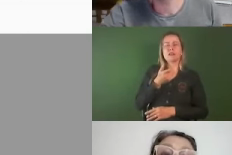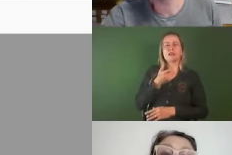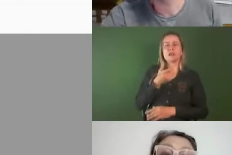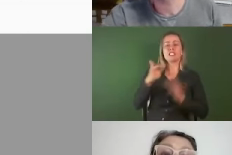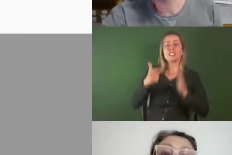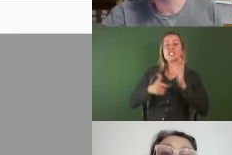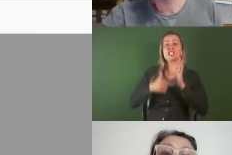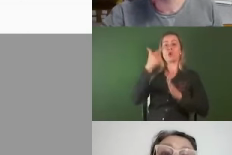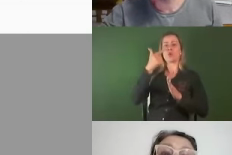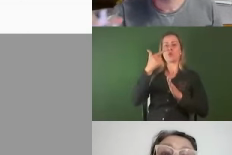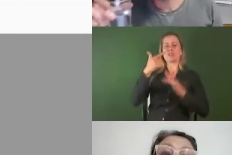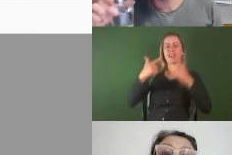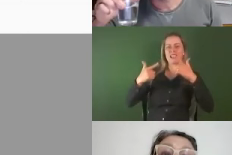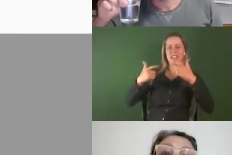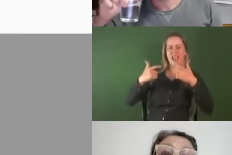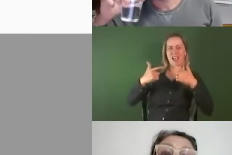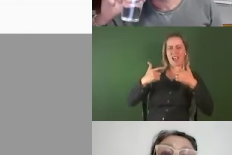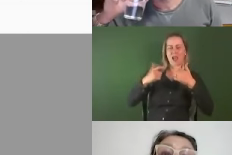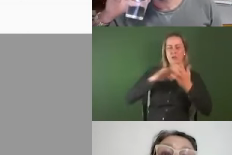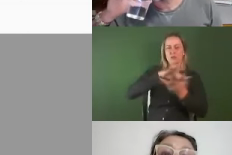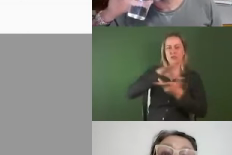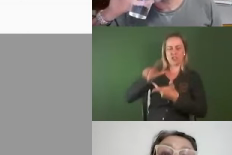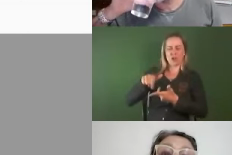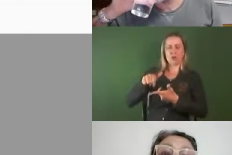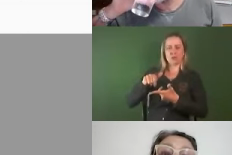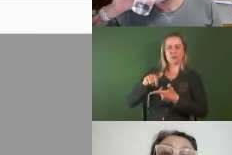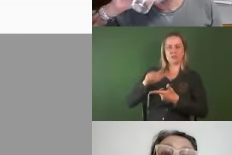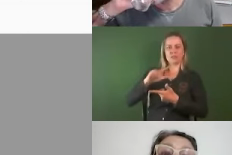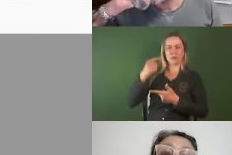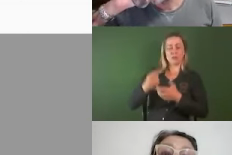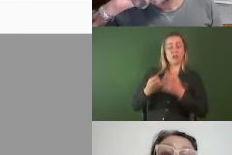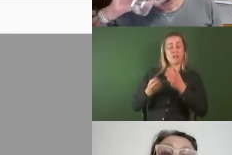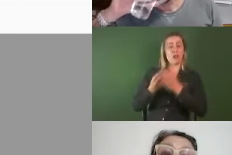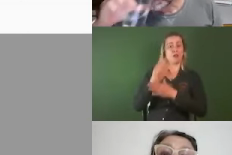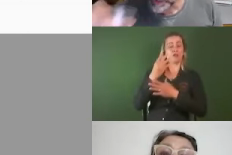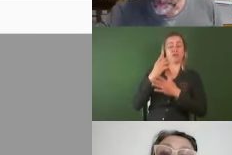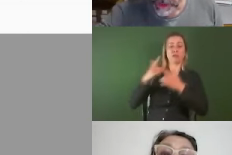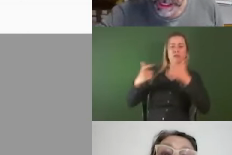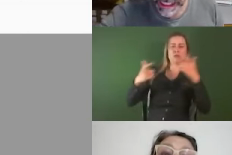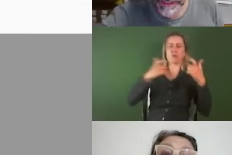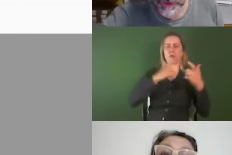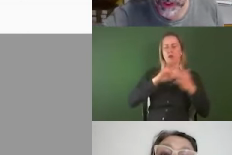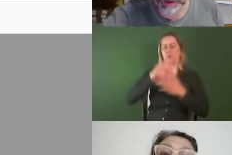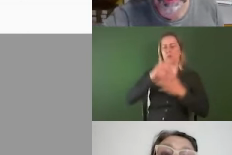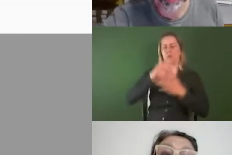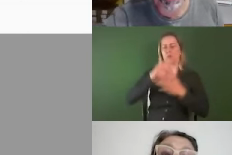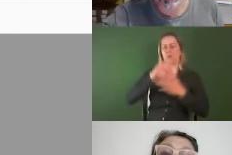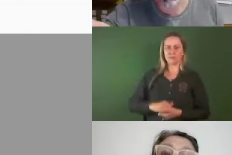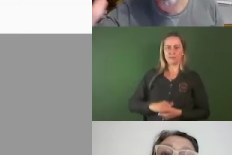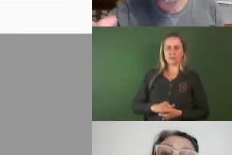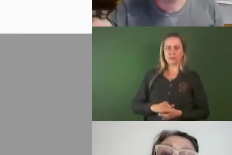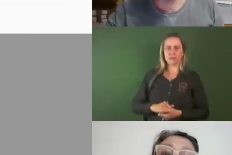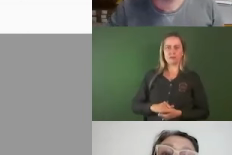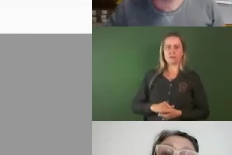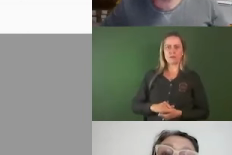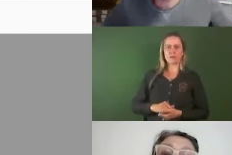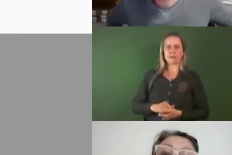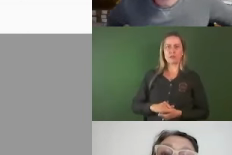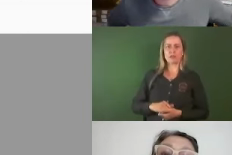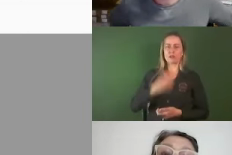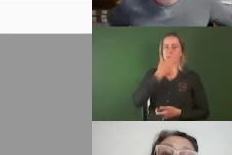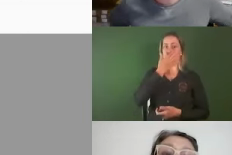Guerra Mundial, né? Em 1938, efetivamente, essa guerra vai estourar. E aí vão acontecer algumas coisas que eu vou falar um